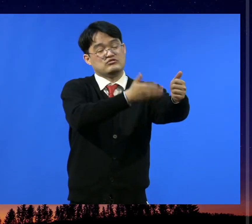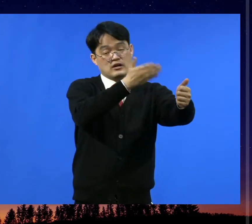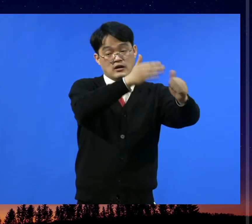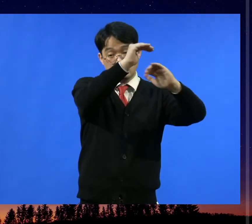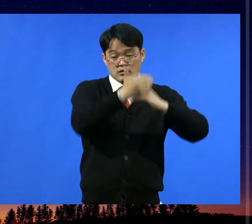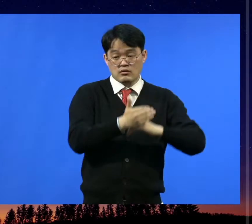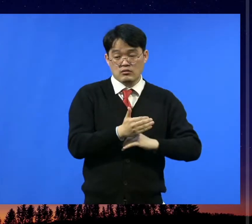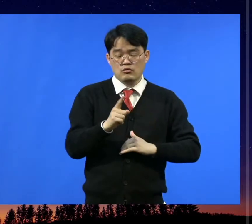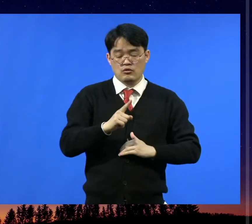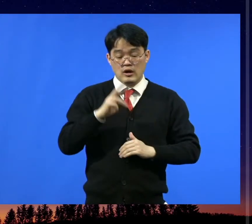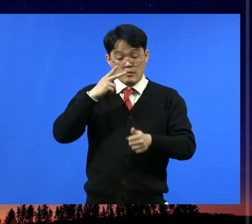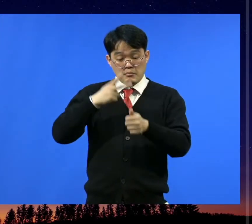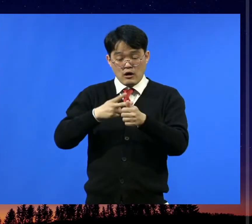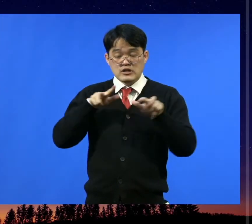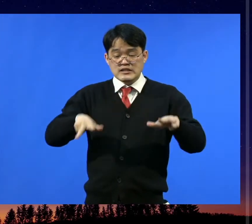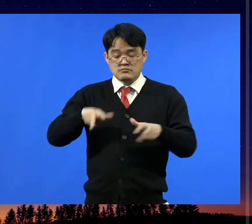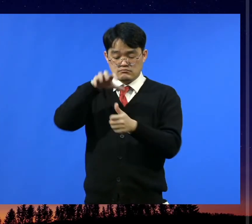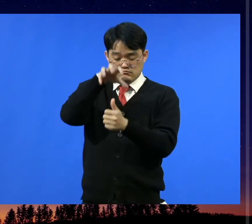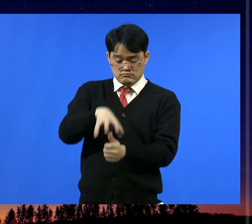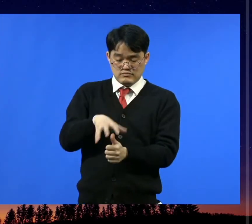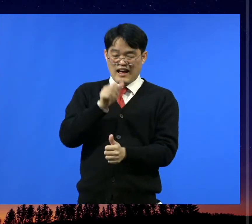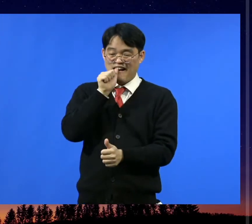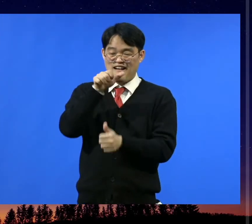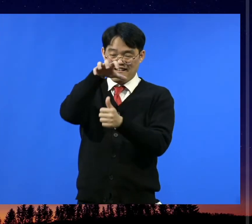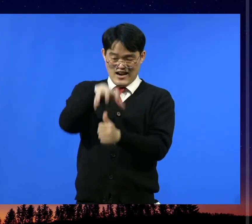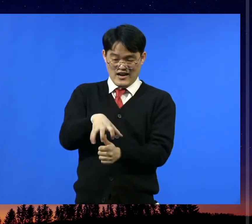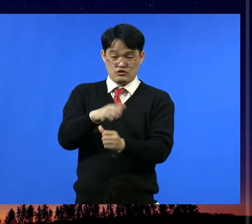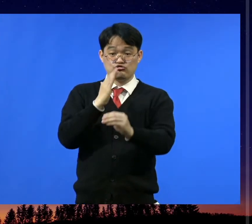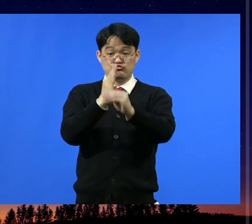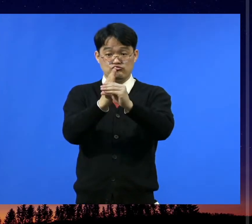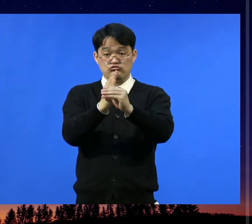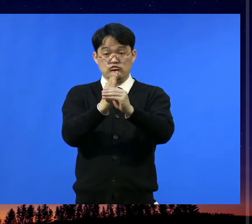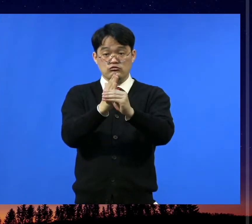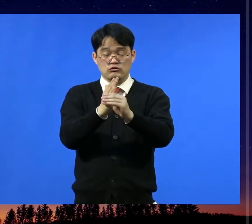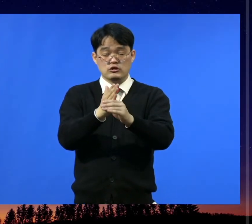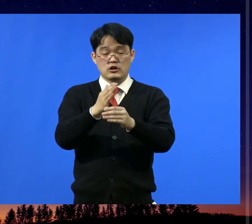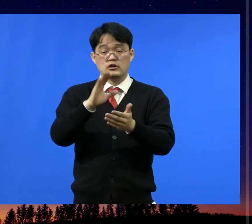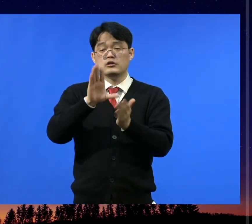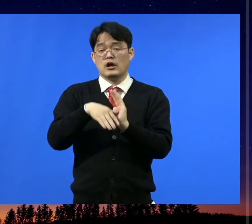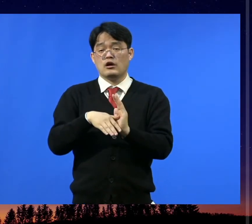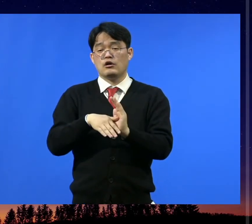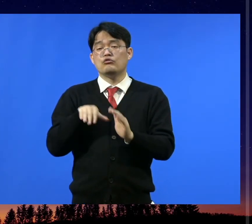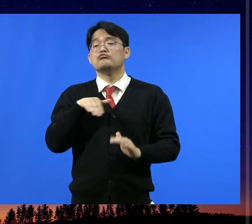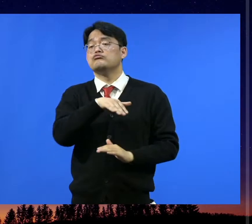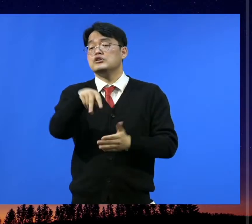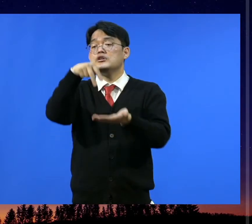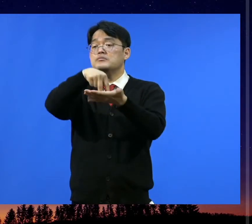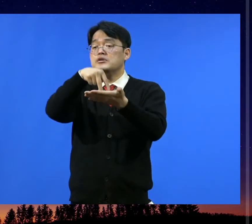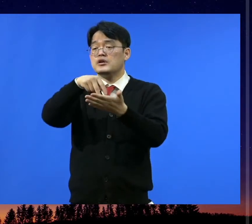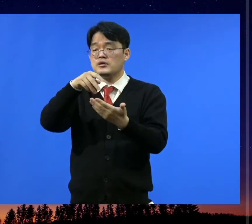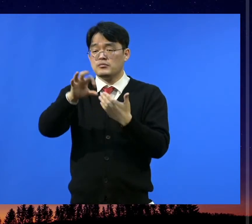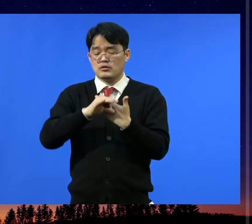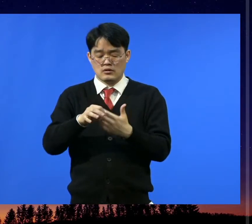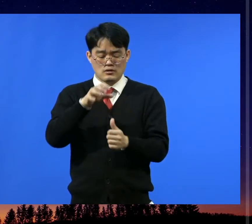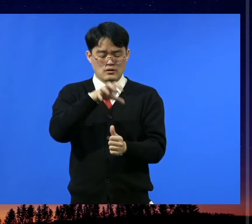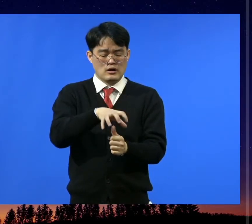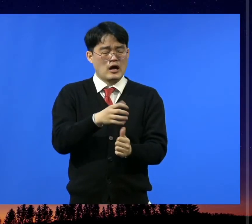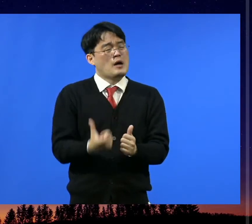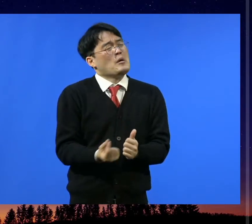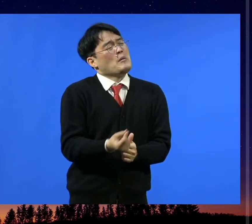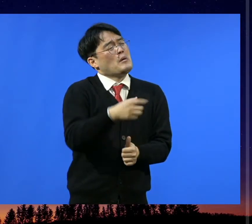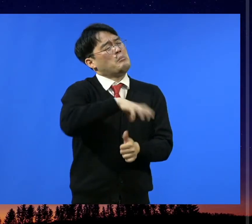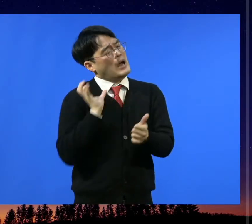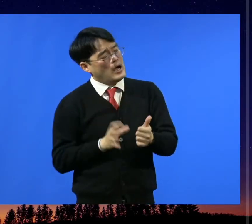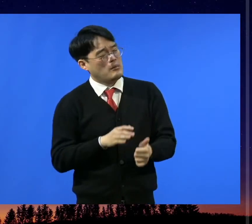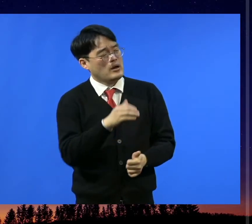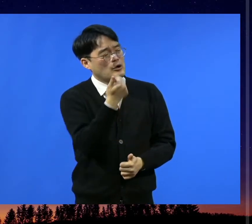감옥 안에 있는 거예요. 그 감옥 안에 있으면 어땠습니까? 우리 같으면 빨리 추록하게 해달라는 거죠. 그죠? 좀 변호사를